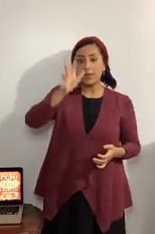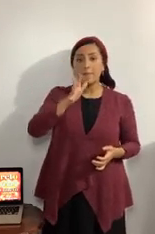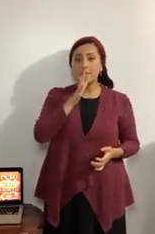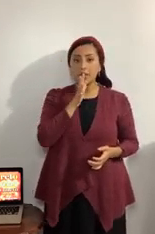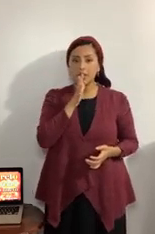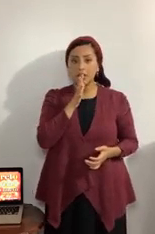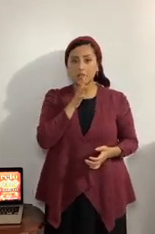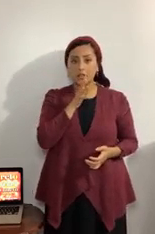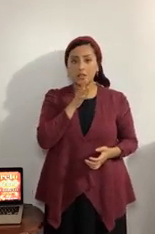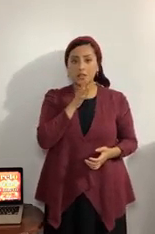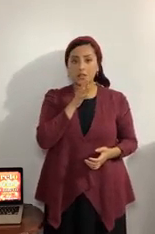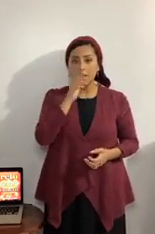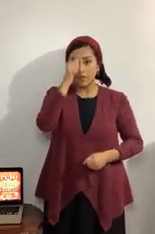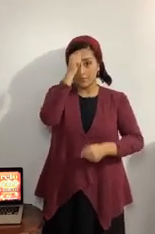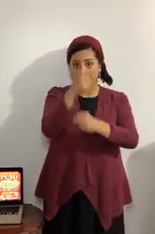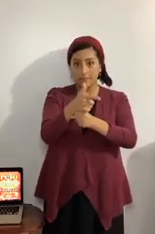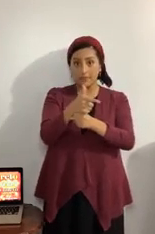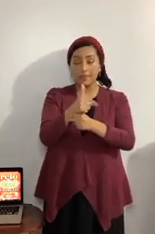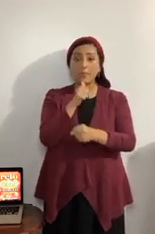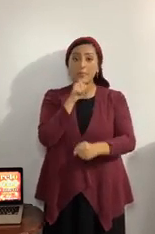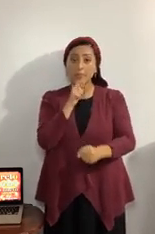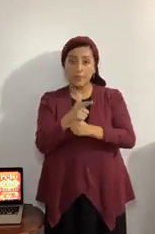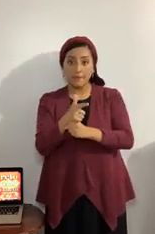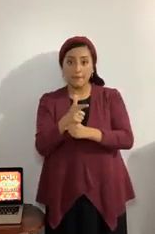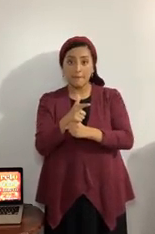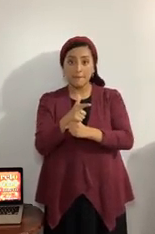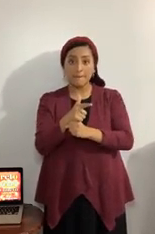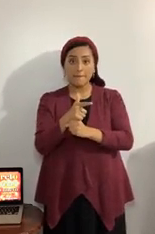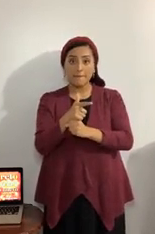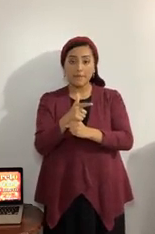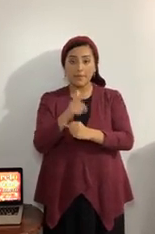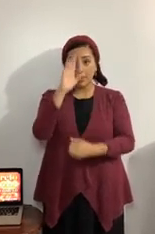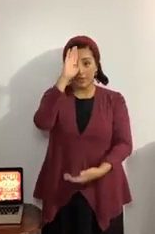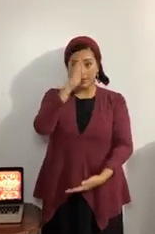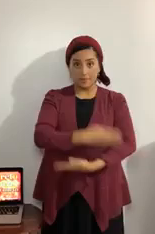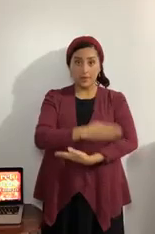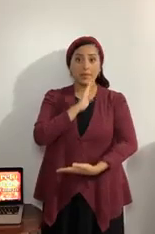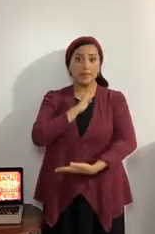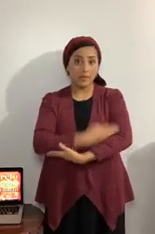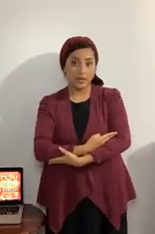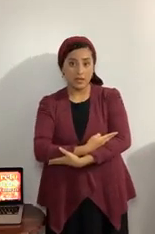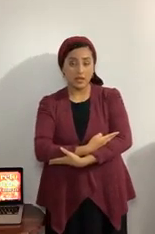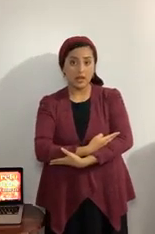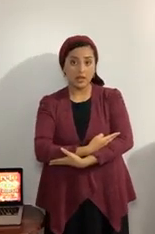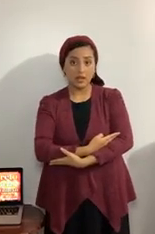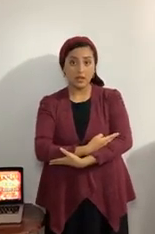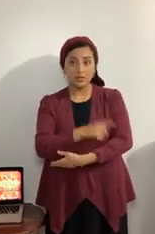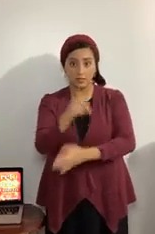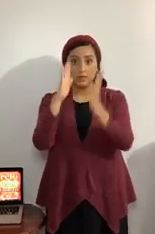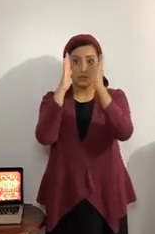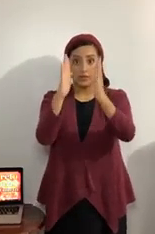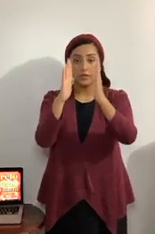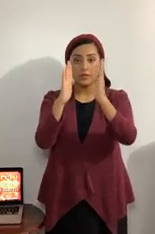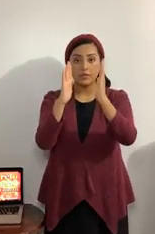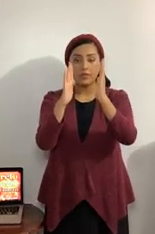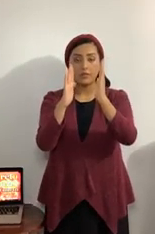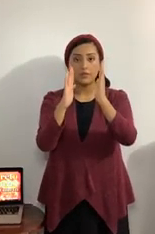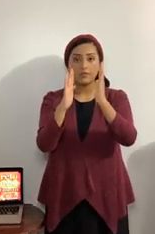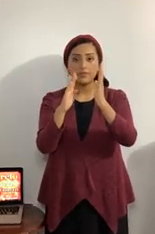madre, hermanos, hermanas, hijos e hijas. ¿Oíste? O sea,